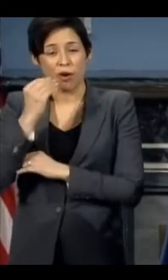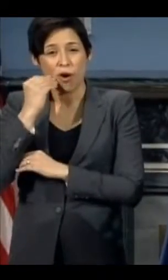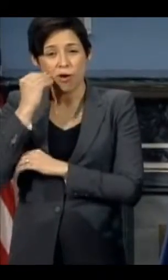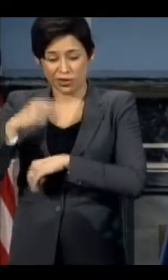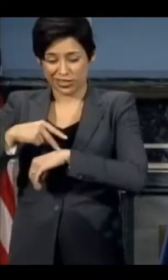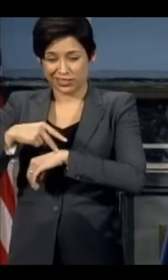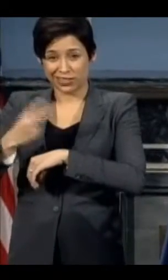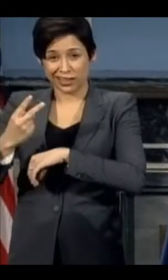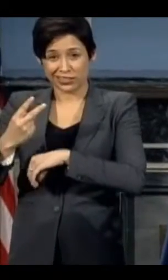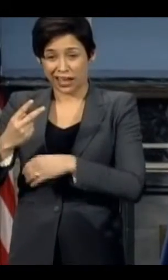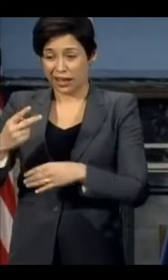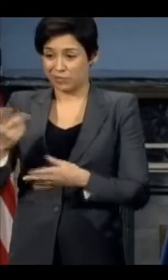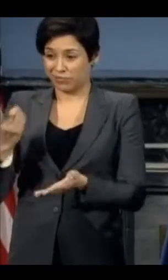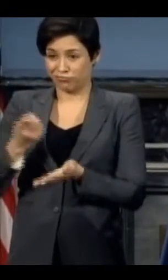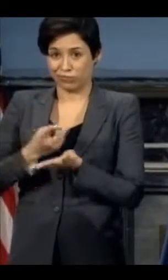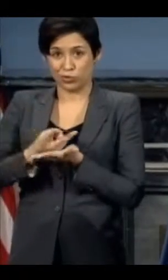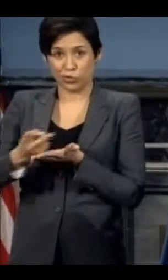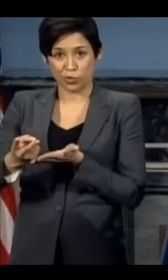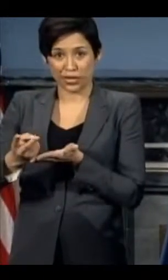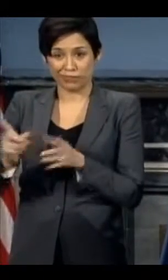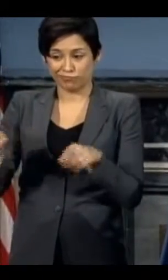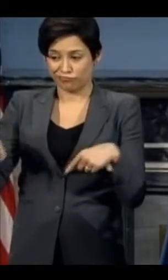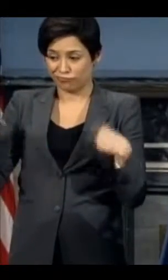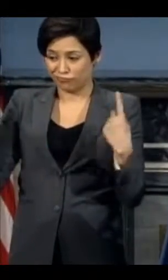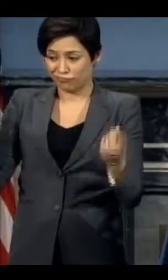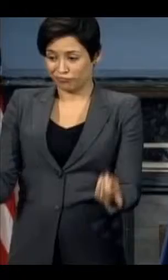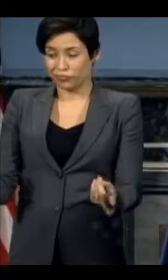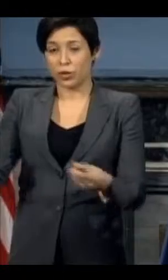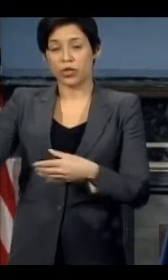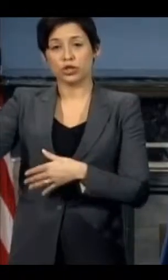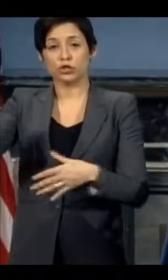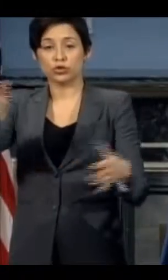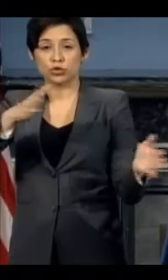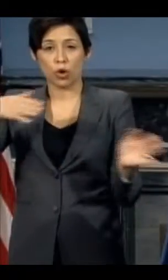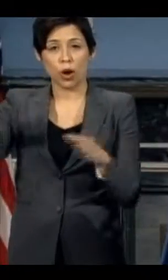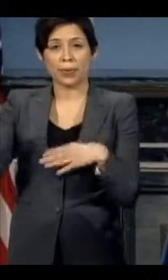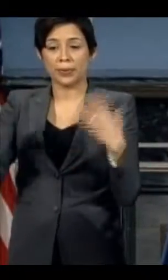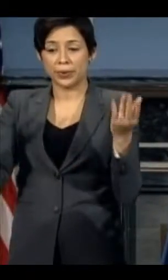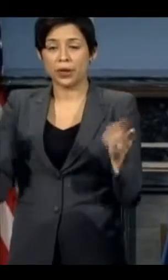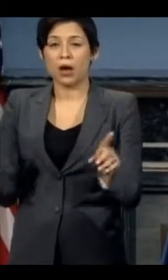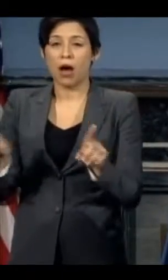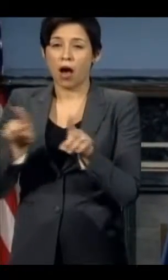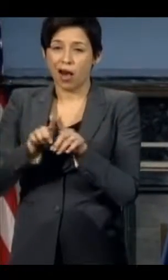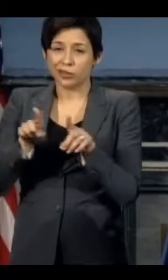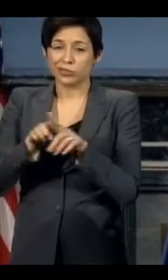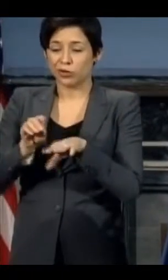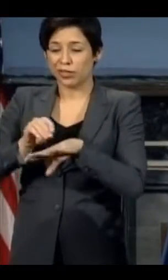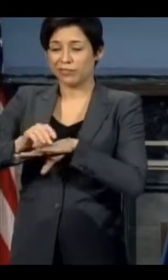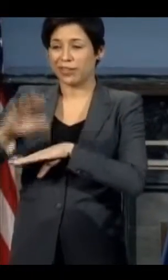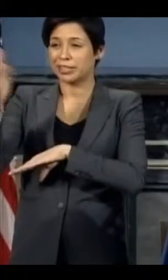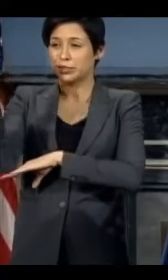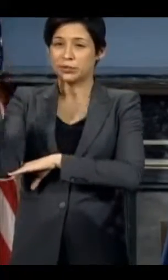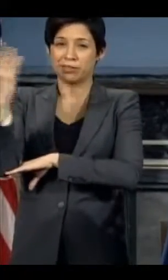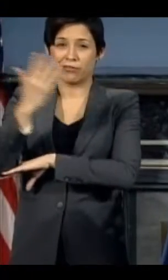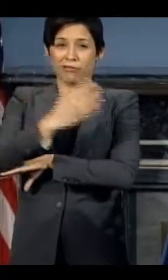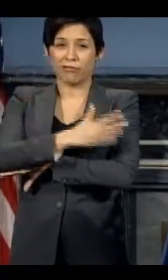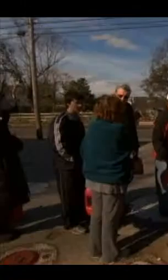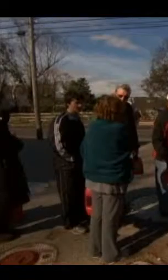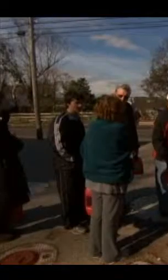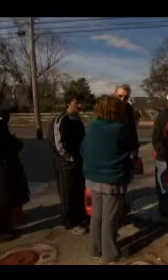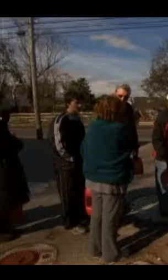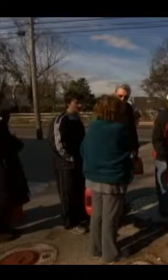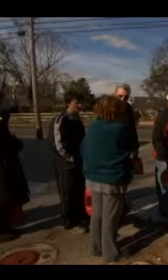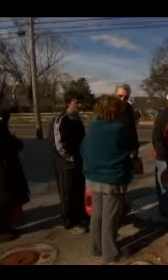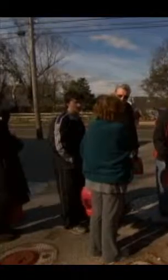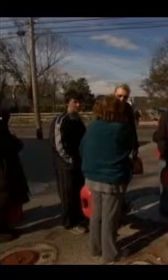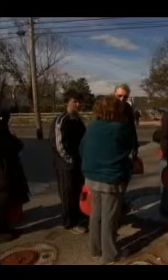Кристи. Блумберг пояснил сегодня, что в городе после урагана Сэдди и шторма Нор'истер работают лишь 25%